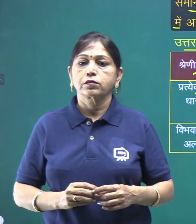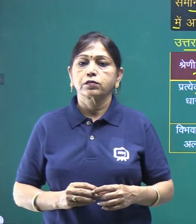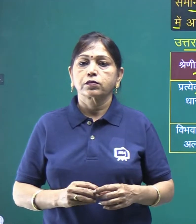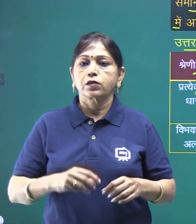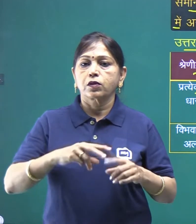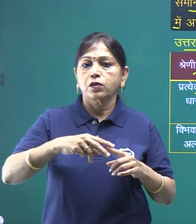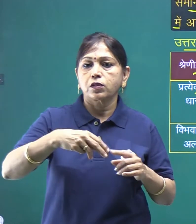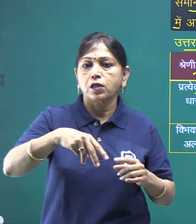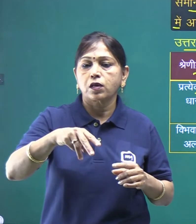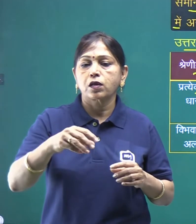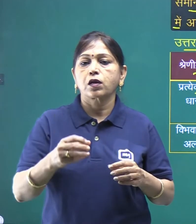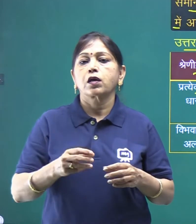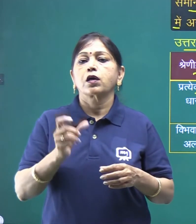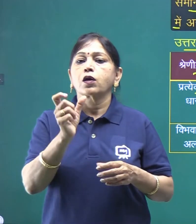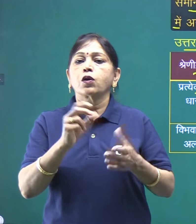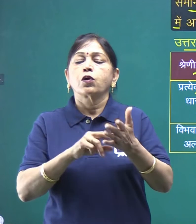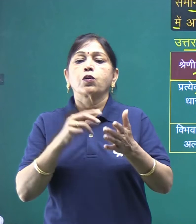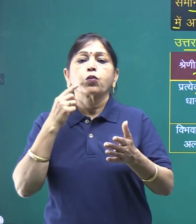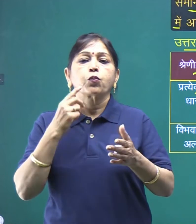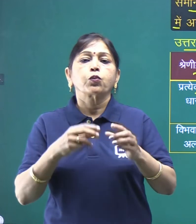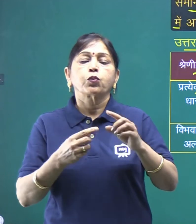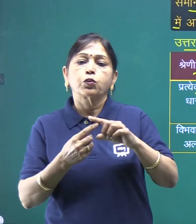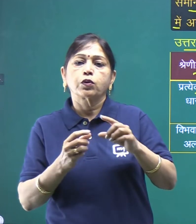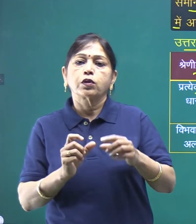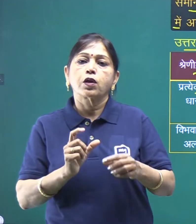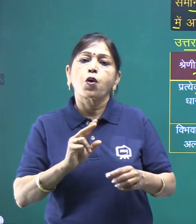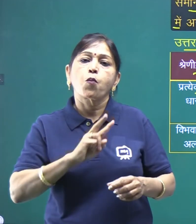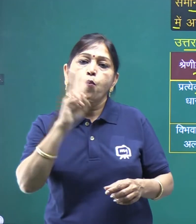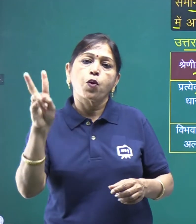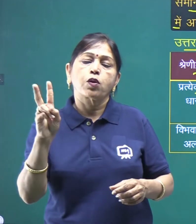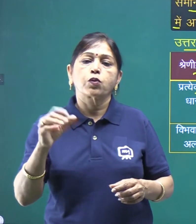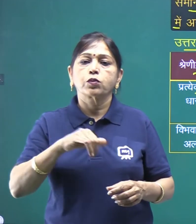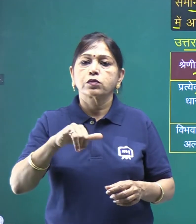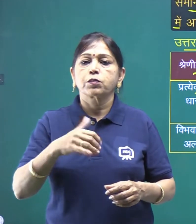धारा का मान समान होता है,